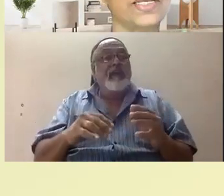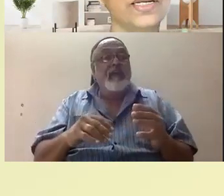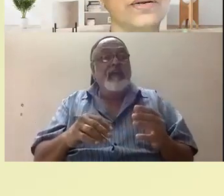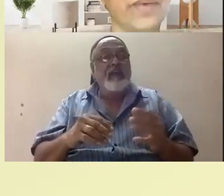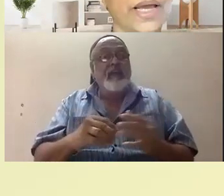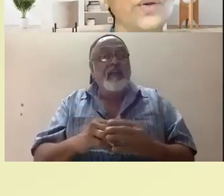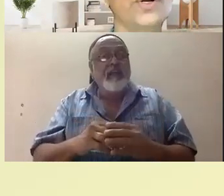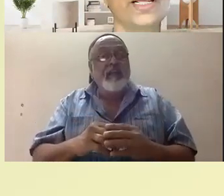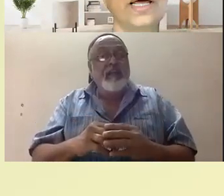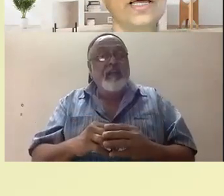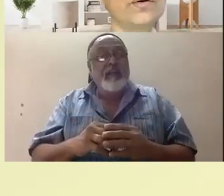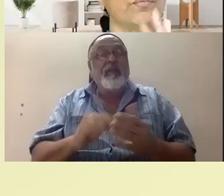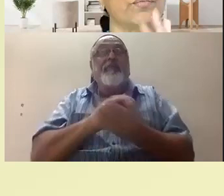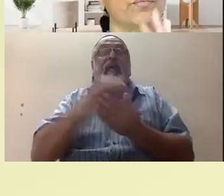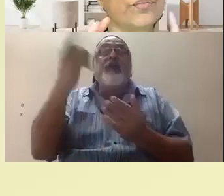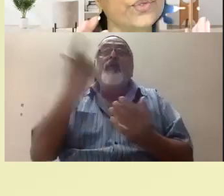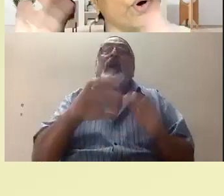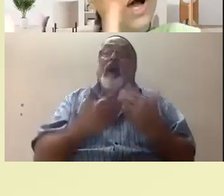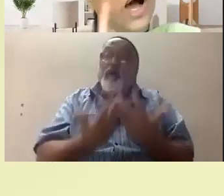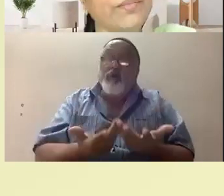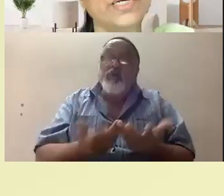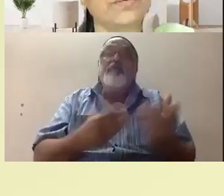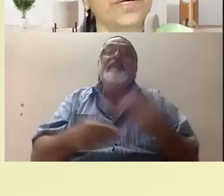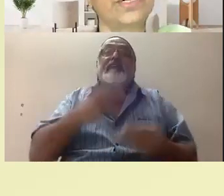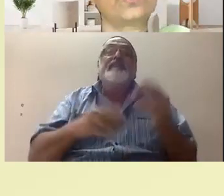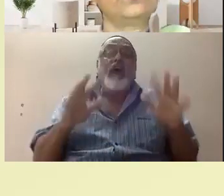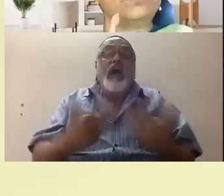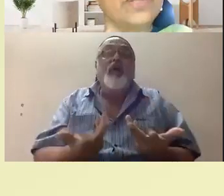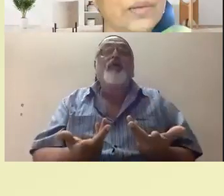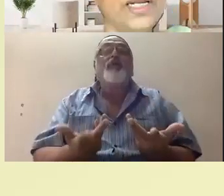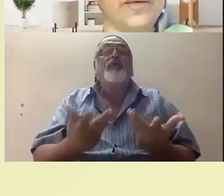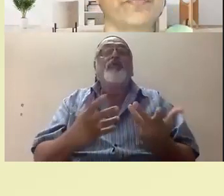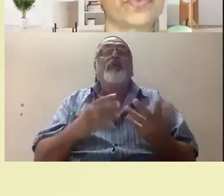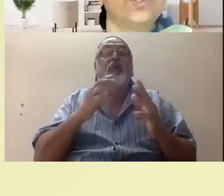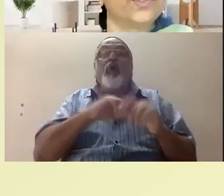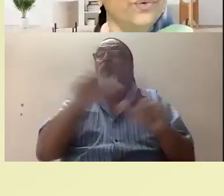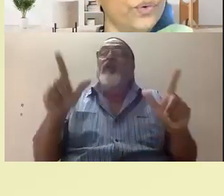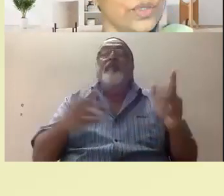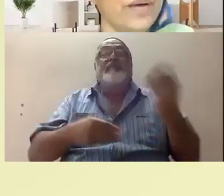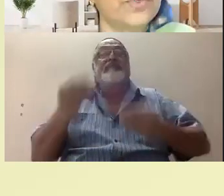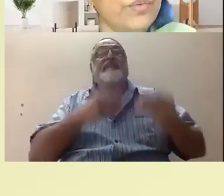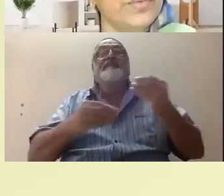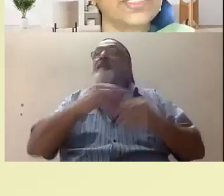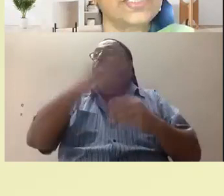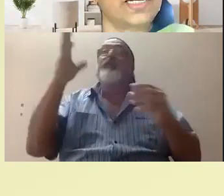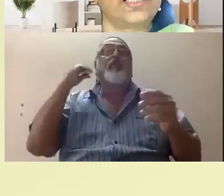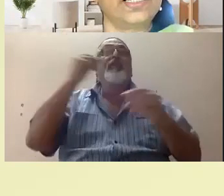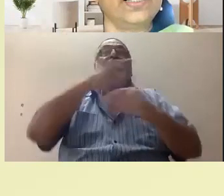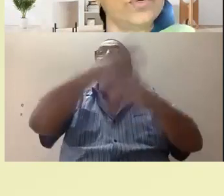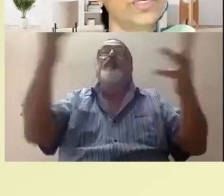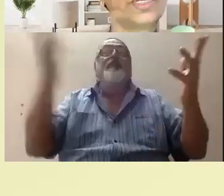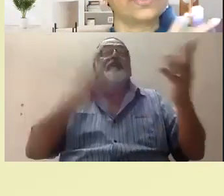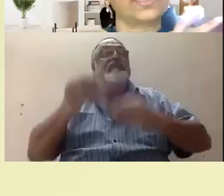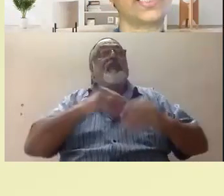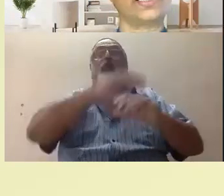कैसे बैंक लोन लेना है, जो आम एंटरप्रेनर को अवेलेबल है, जो उनको सब जो भी बिजनेस करते हैं